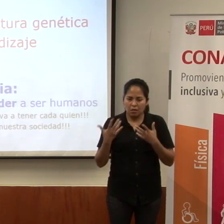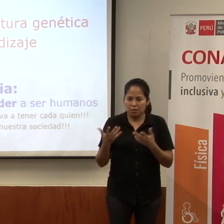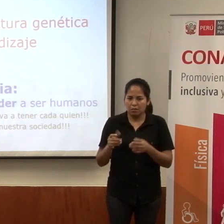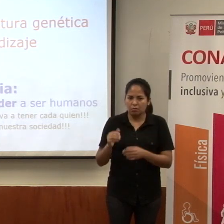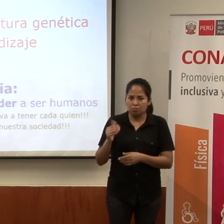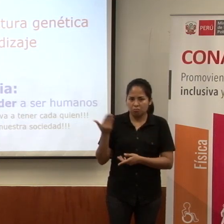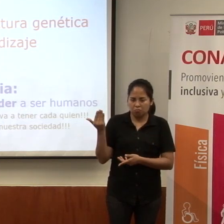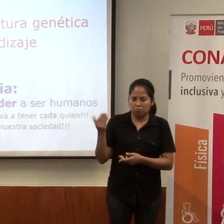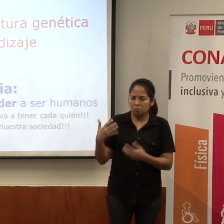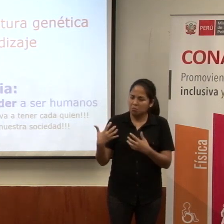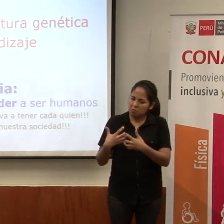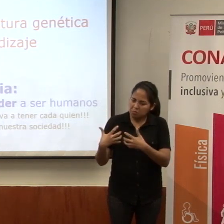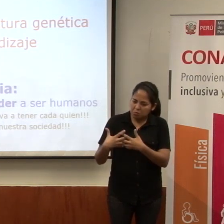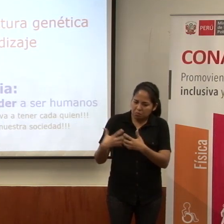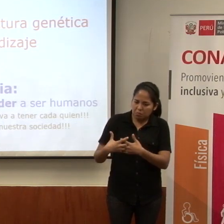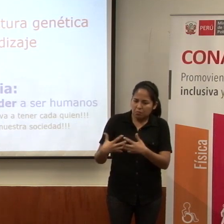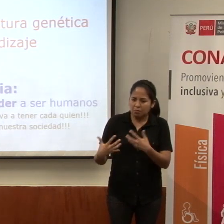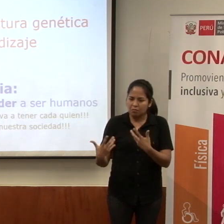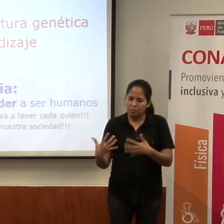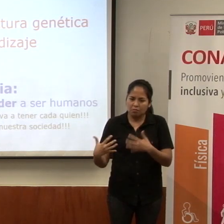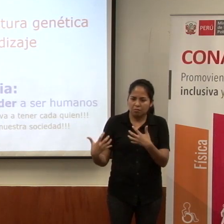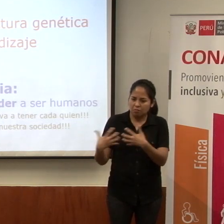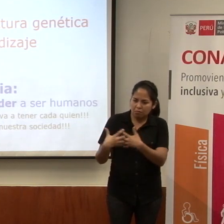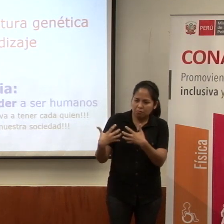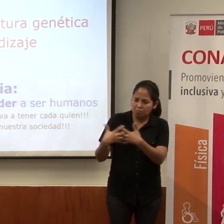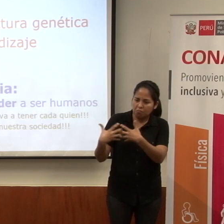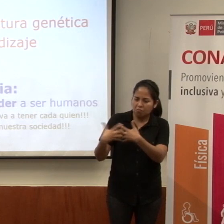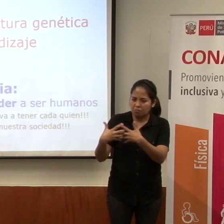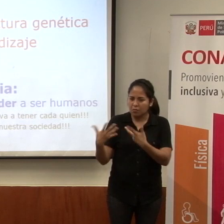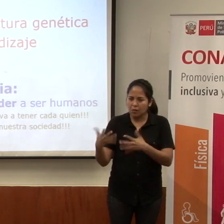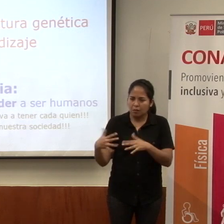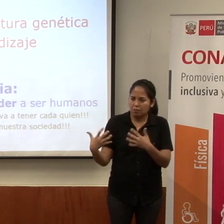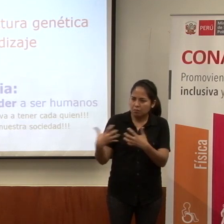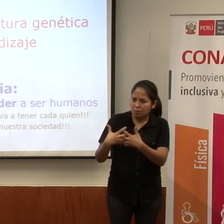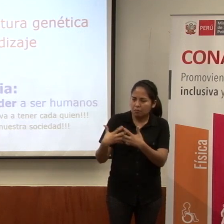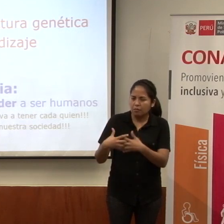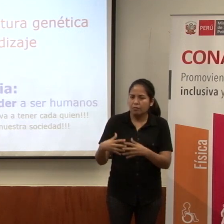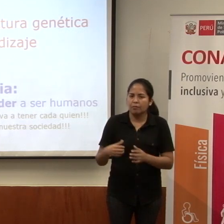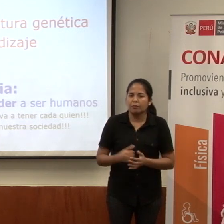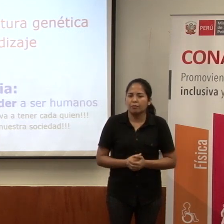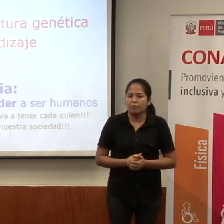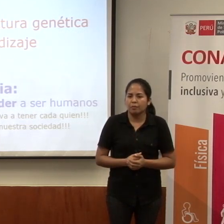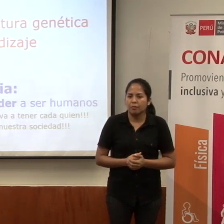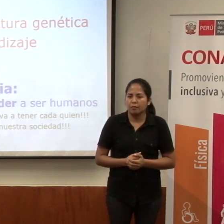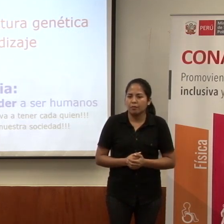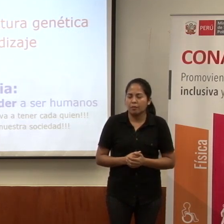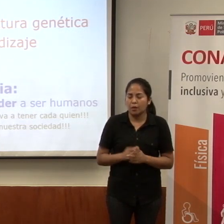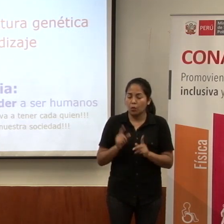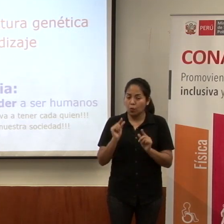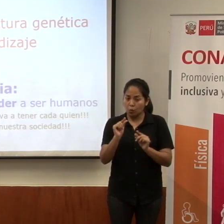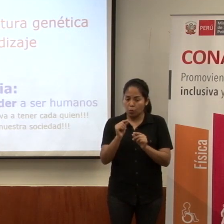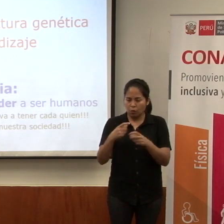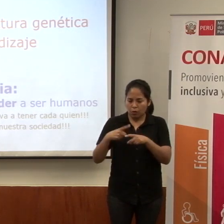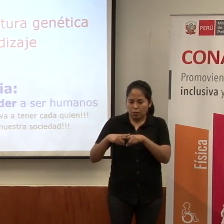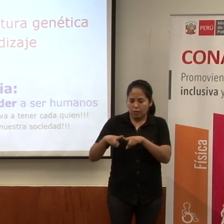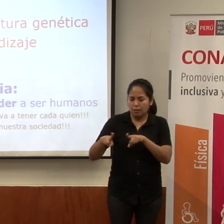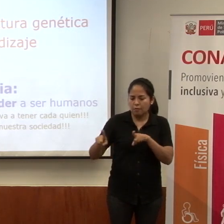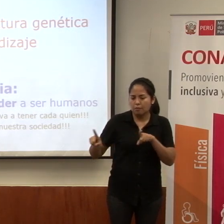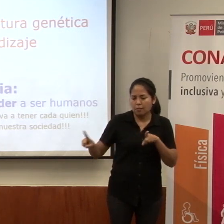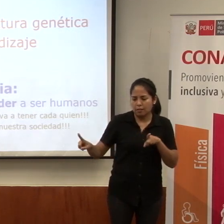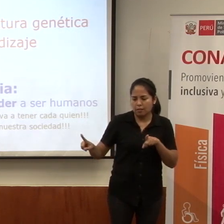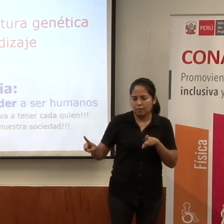superiores tampoco. En realidad tenemos mucho en común. Pero hay algo en esa diferencia que